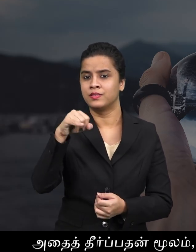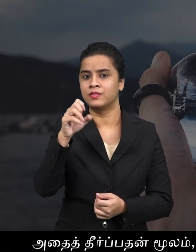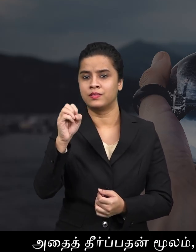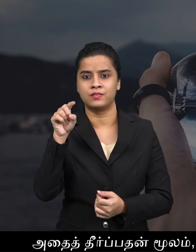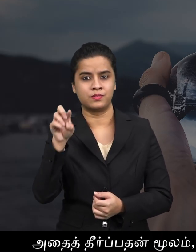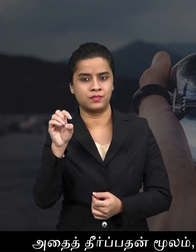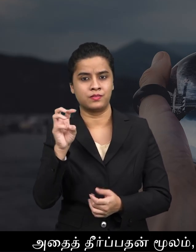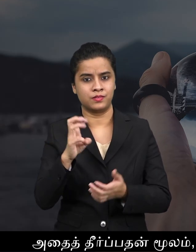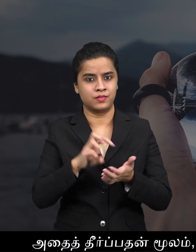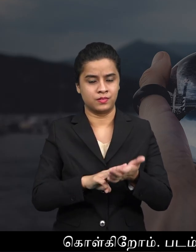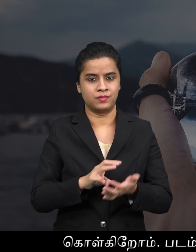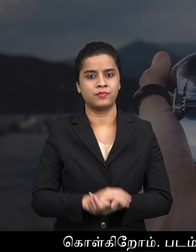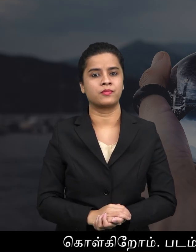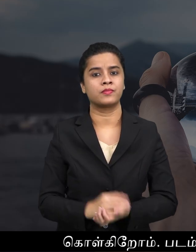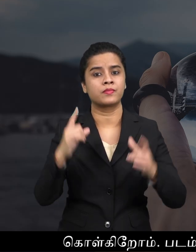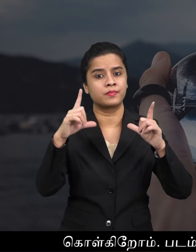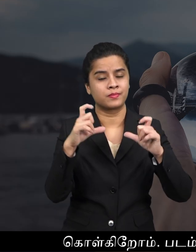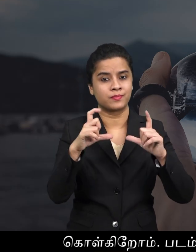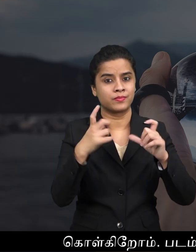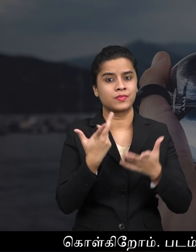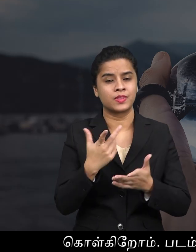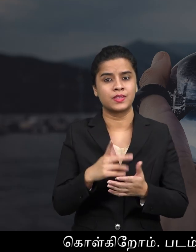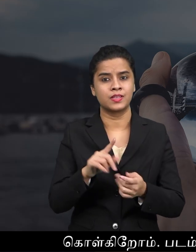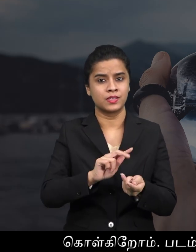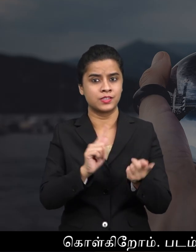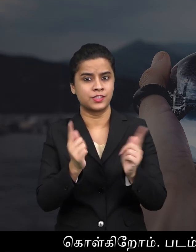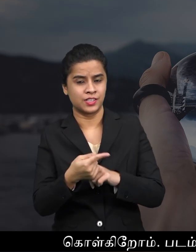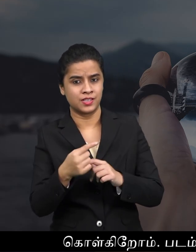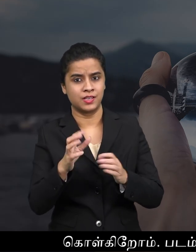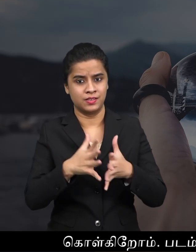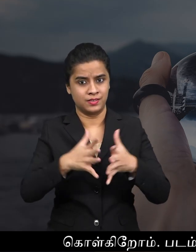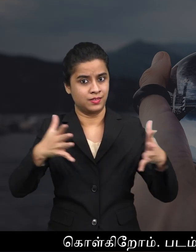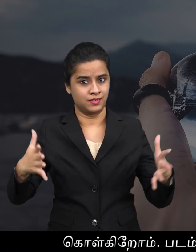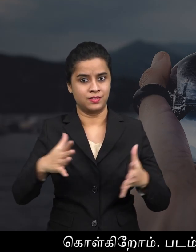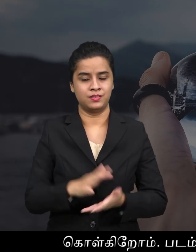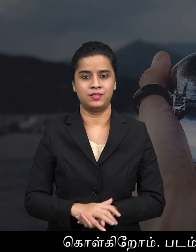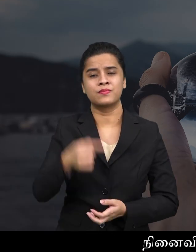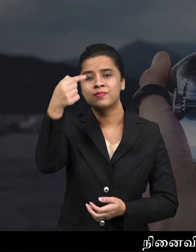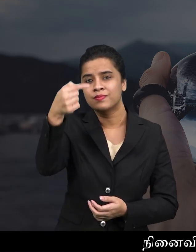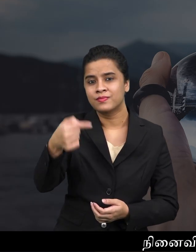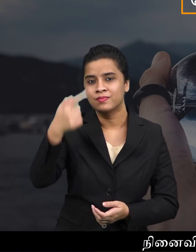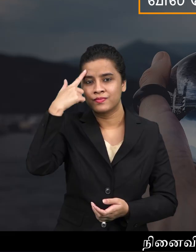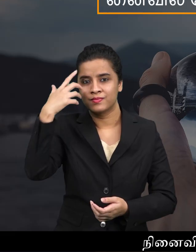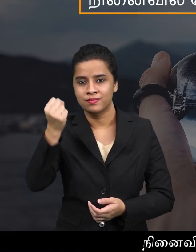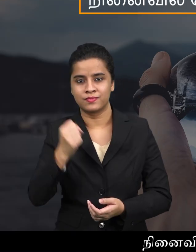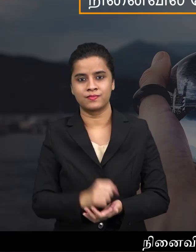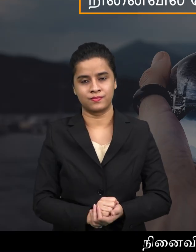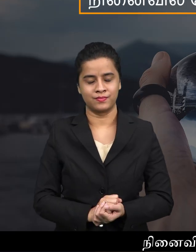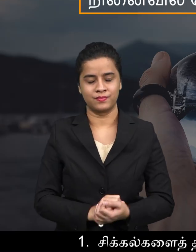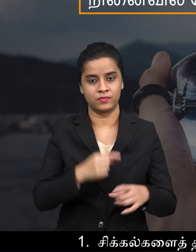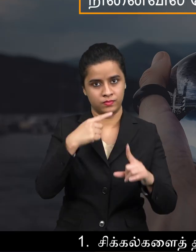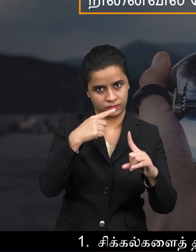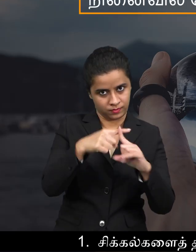6.0 சென்டிமீட்டர் என்பதை அறிந்து கொள்கிறோம். படம் தலைகீழாக மற்றும் பெரிதாக்கப்பட்டுள்ளது. நினைவில் வைத்துக்